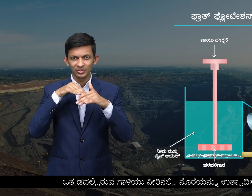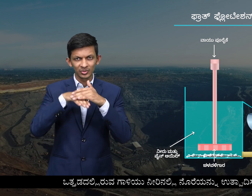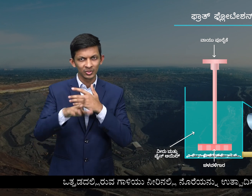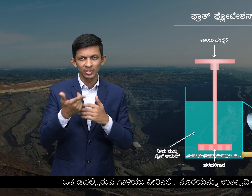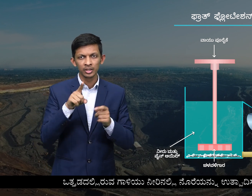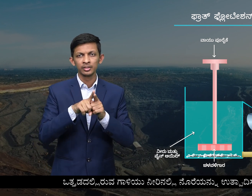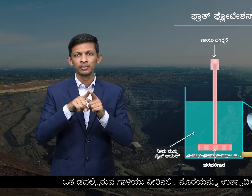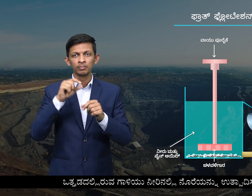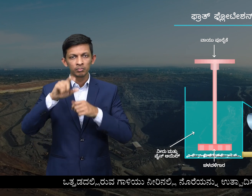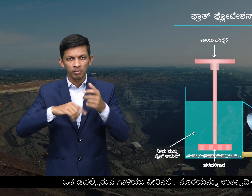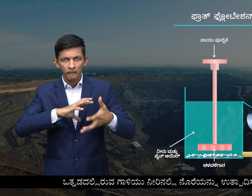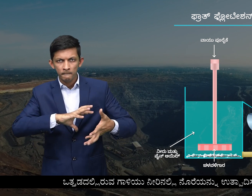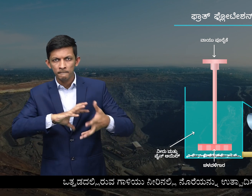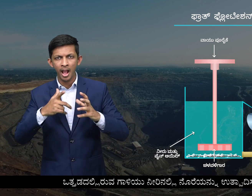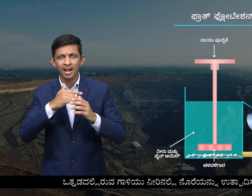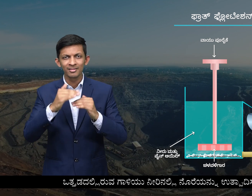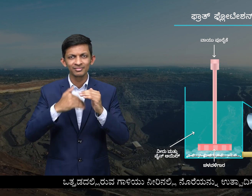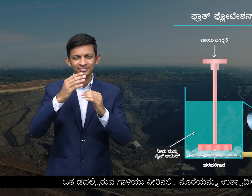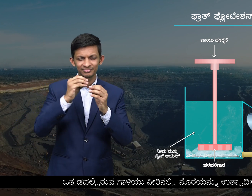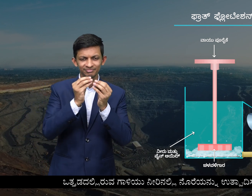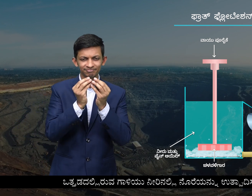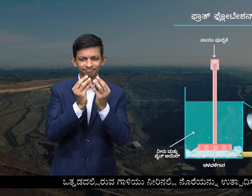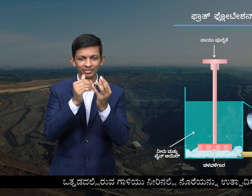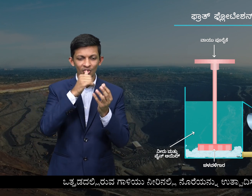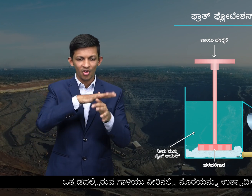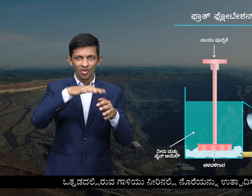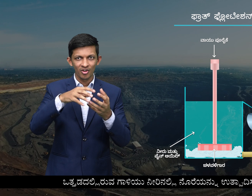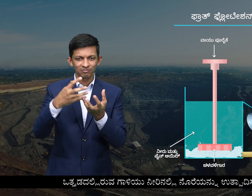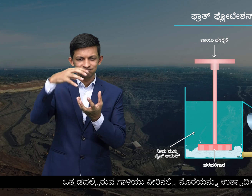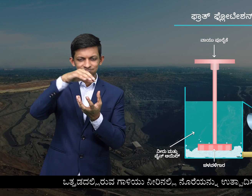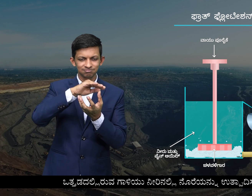ಒತ್ತಡದಲ್ಲಿರುವ ಗಾಳಿಯು ನೀರಿನಲ್ಲಿ ನೊರೆಯನ್ನ ಉತ್ಪಾದಿಸಲು ಬೀಸುತ್ತದೆ.